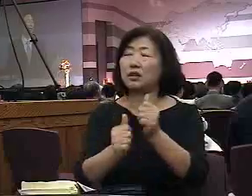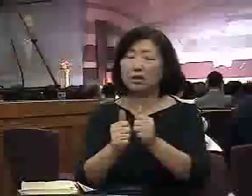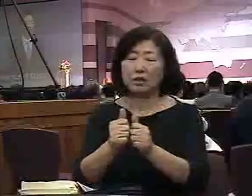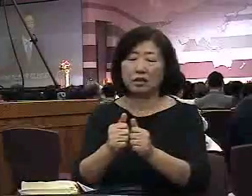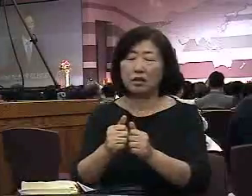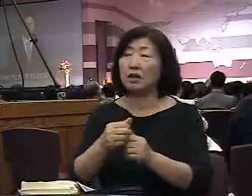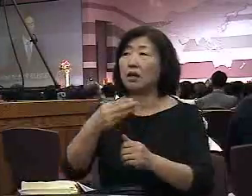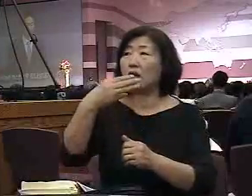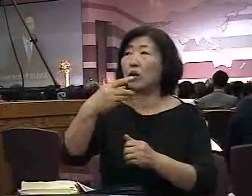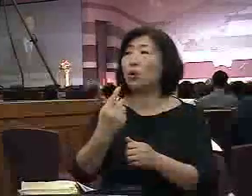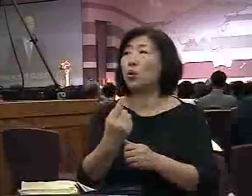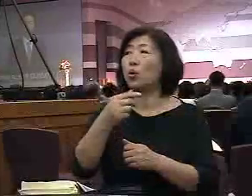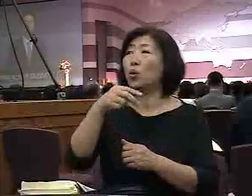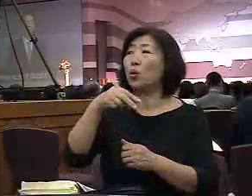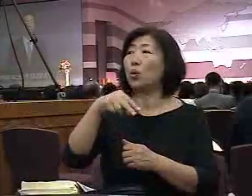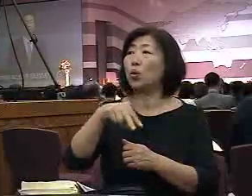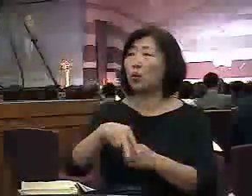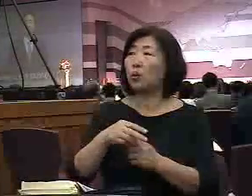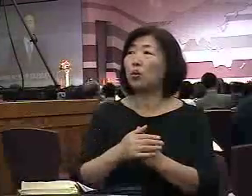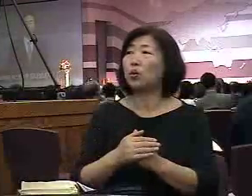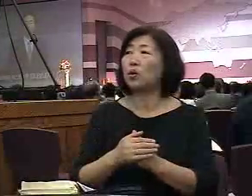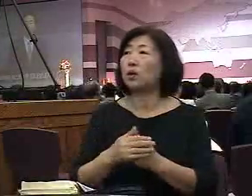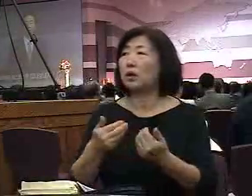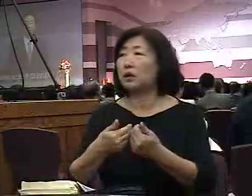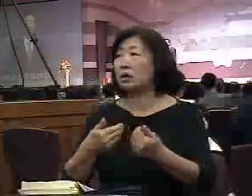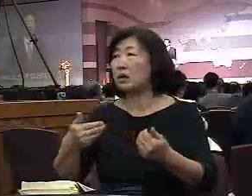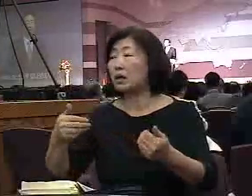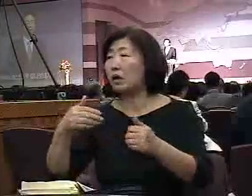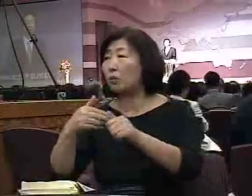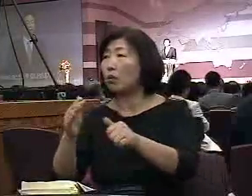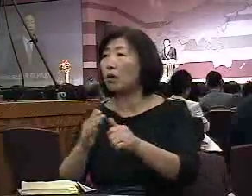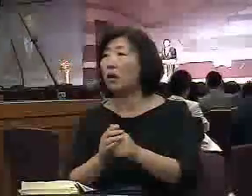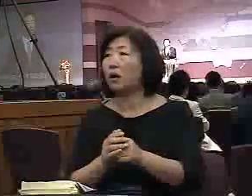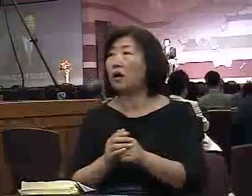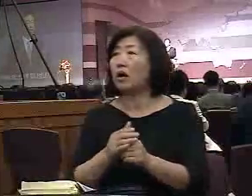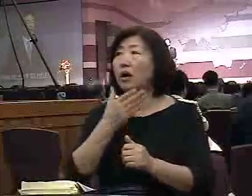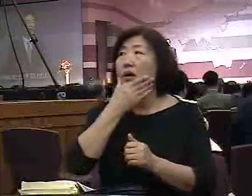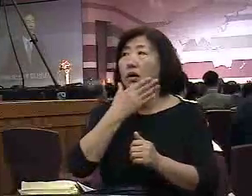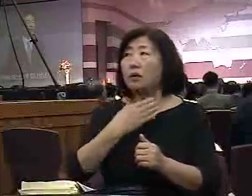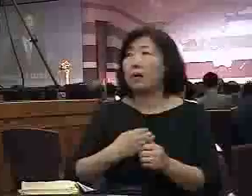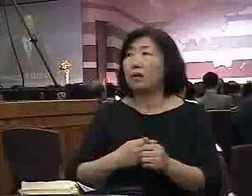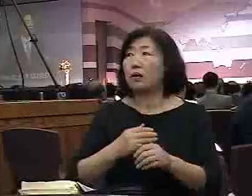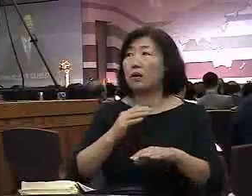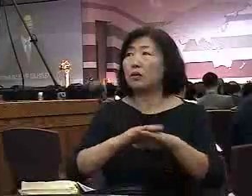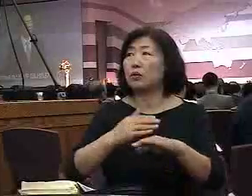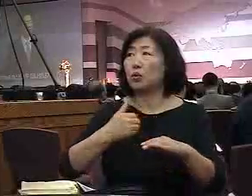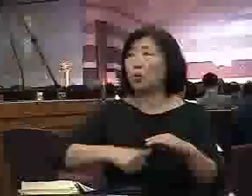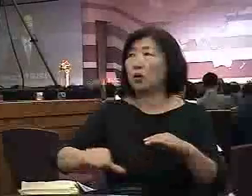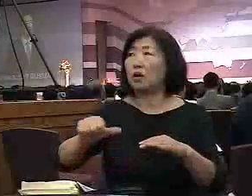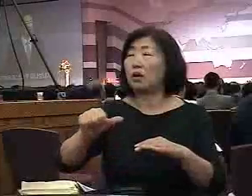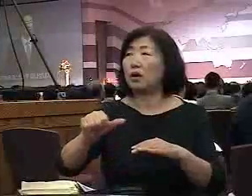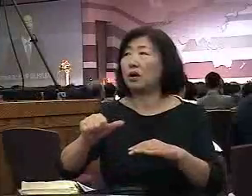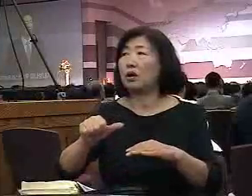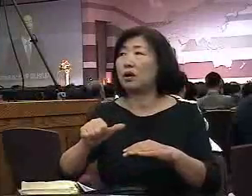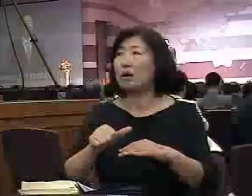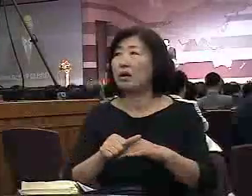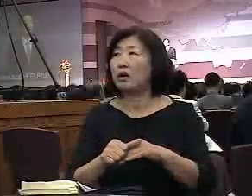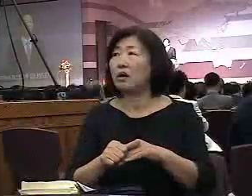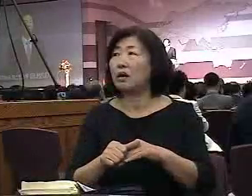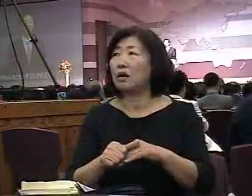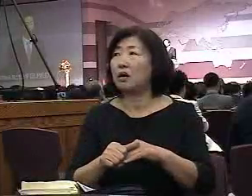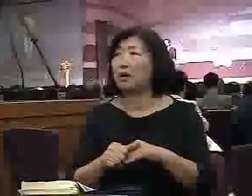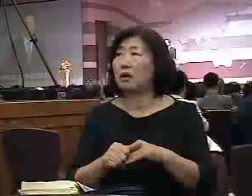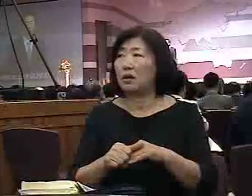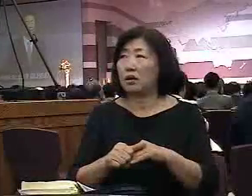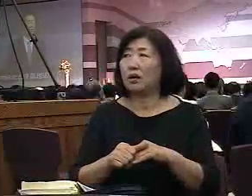롯을 떠나보내는 것이었습니다. 롯이 누구냐면 아브라함의 조카고요. 그렇게 광야학교 입학하는데 따라온 사람입니다.